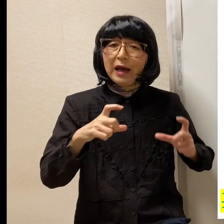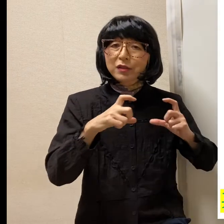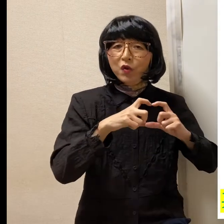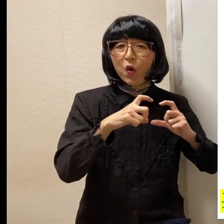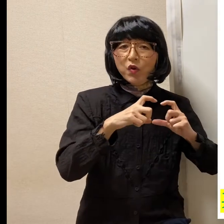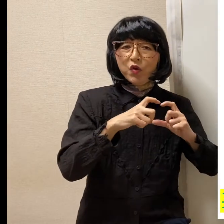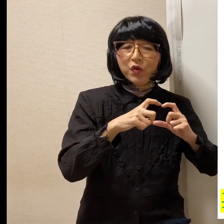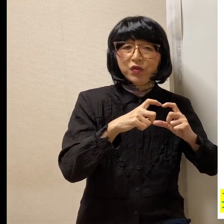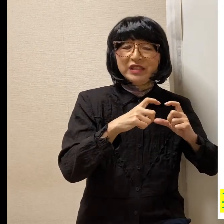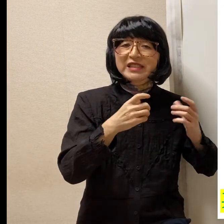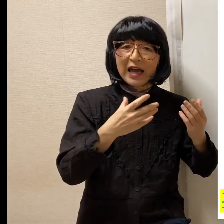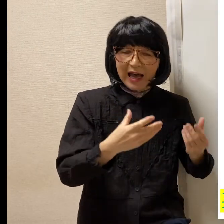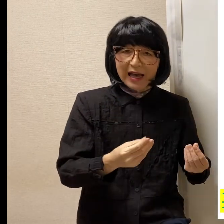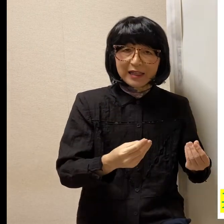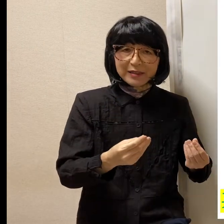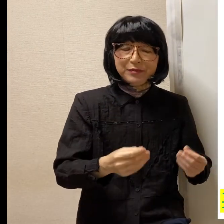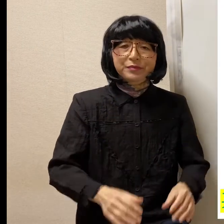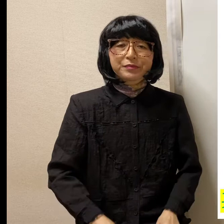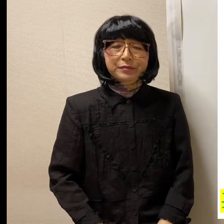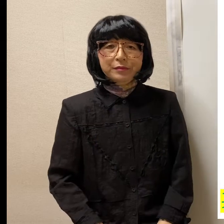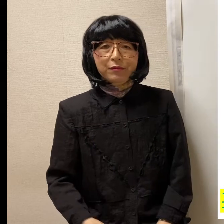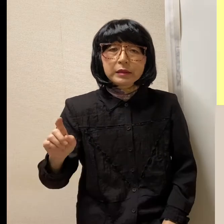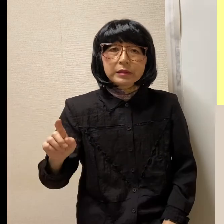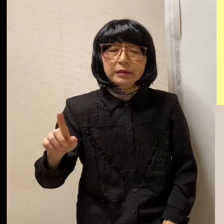彼は恋に落ちた。